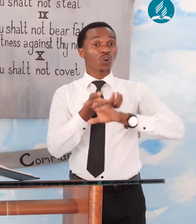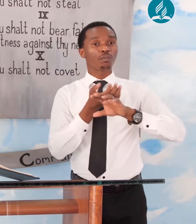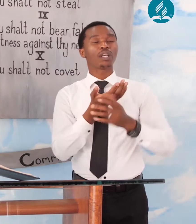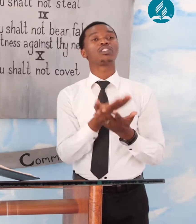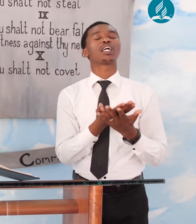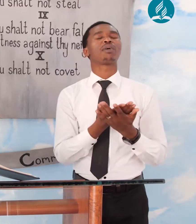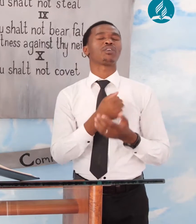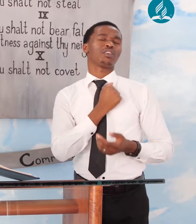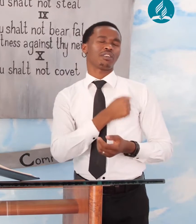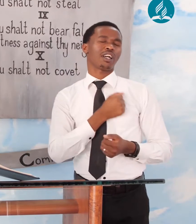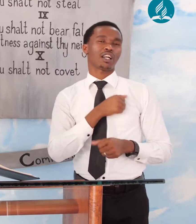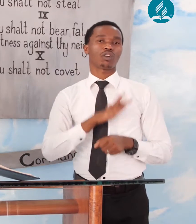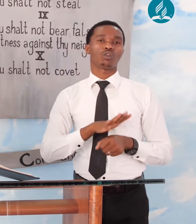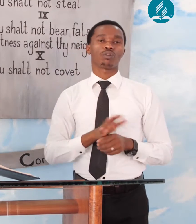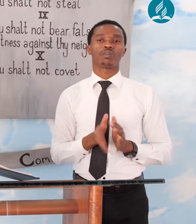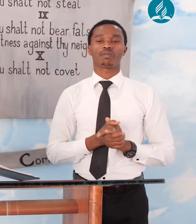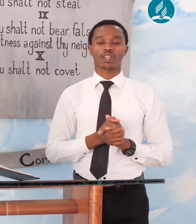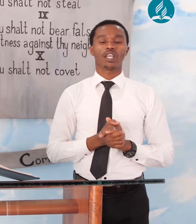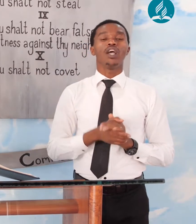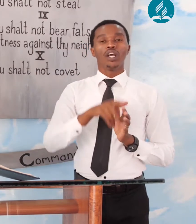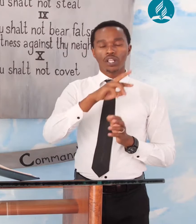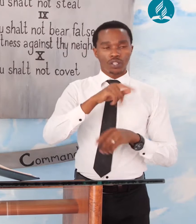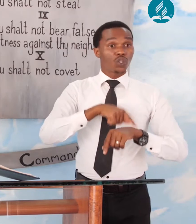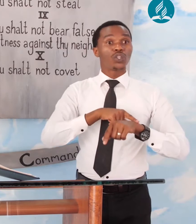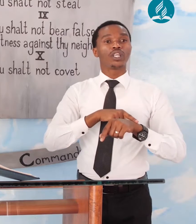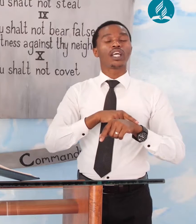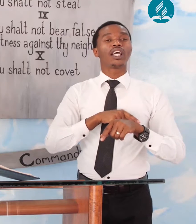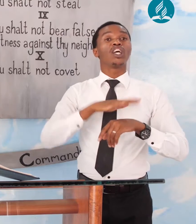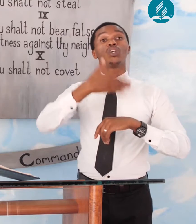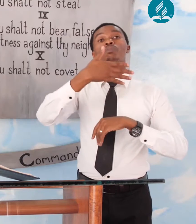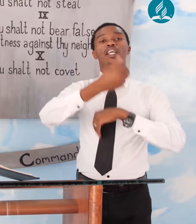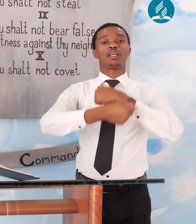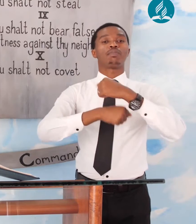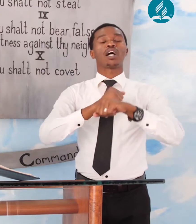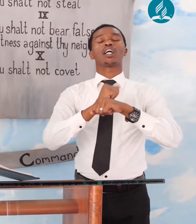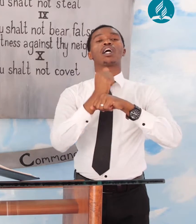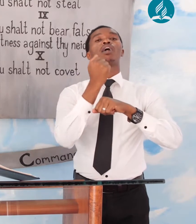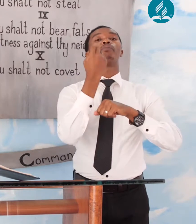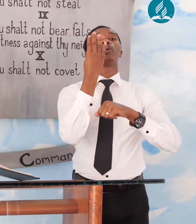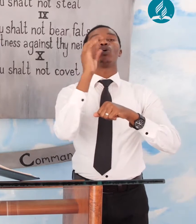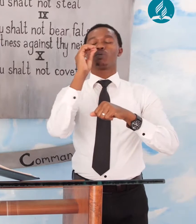ngo nibwo yagiye yaramaze imyaka 40